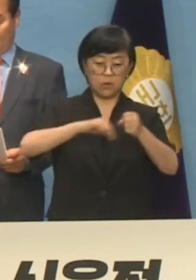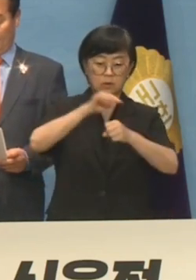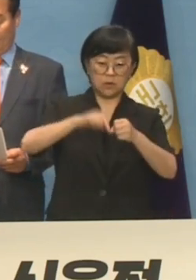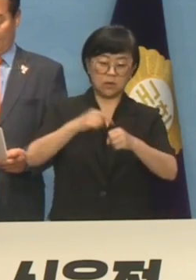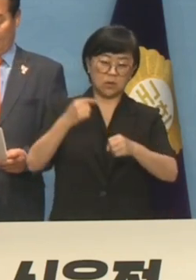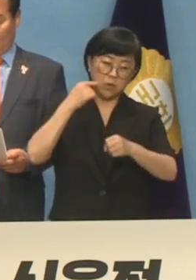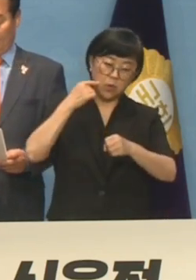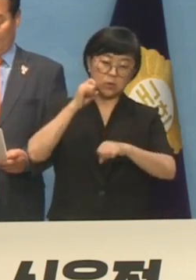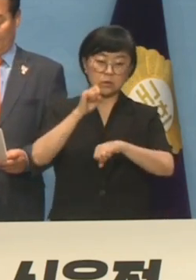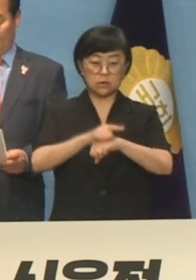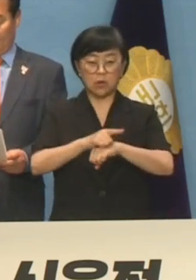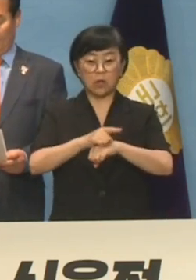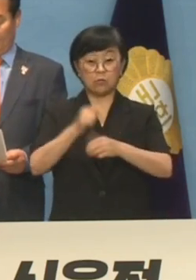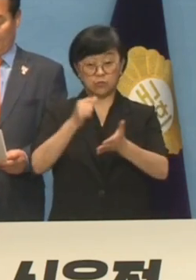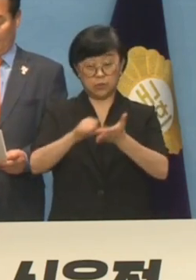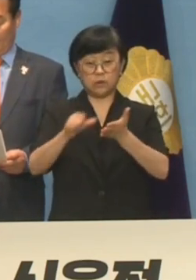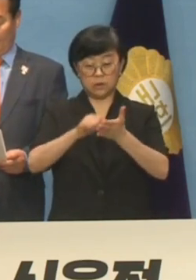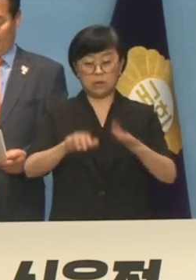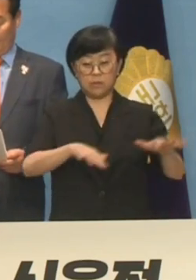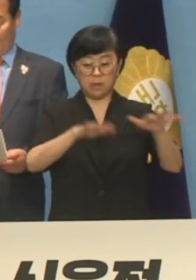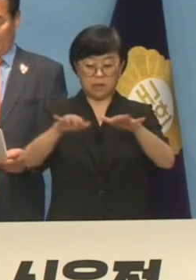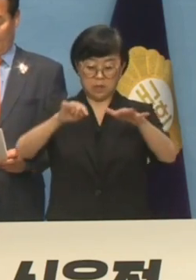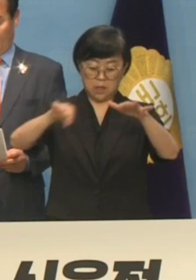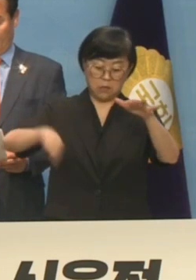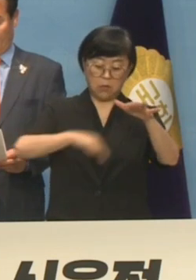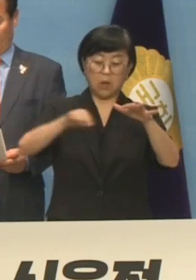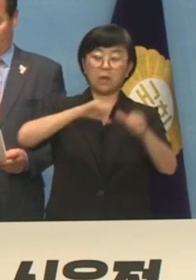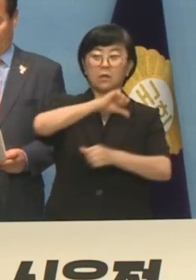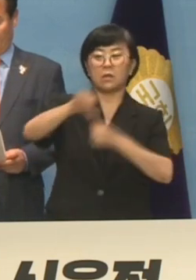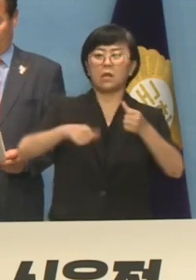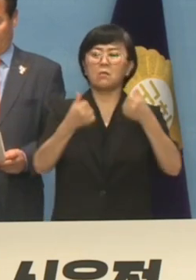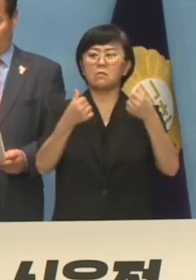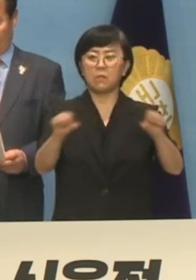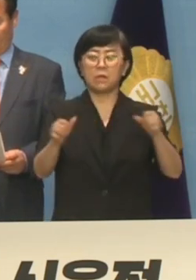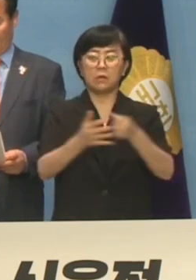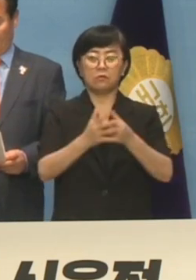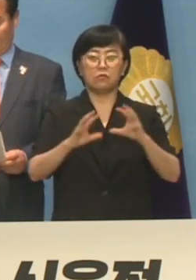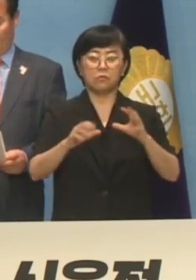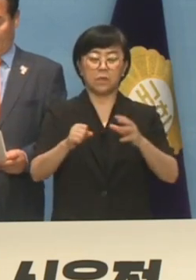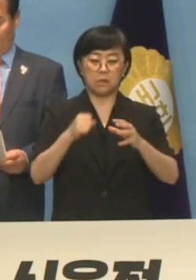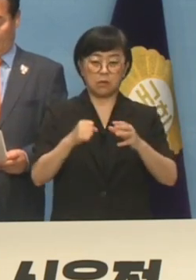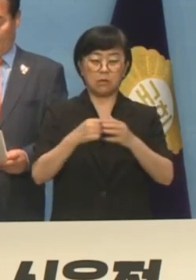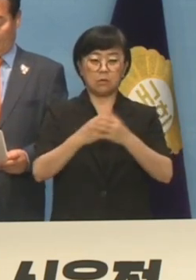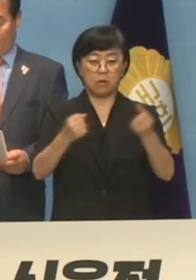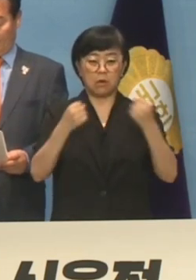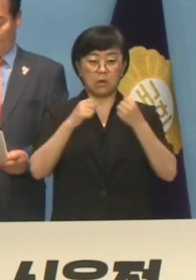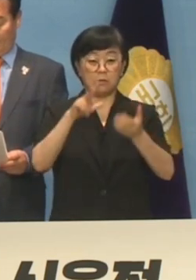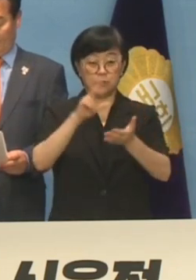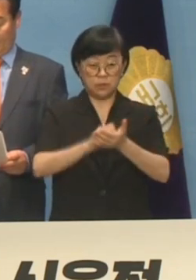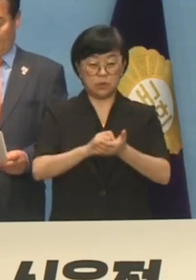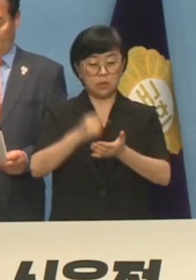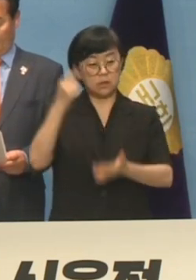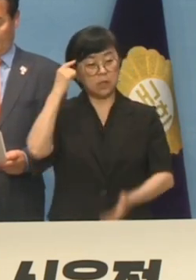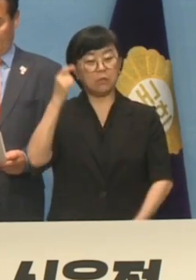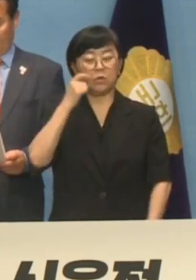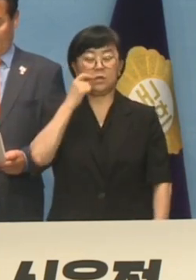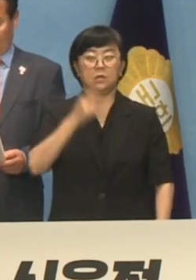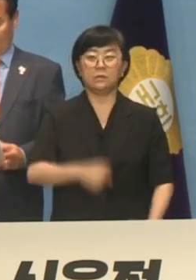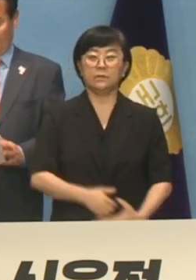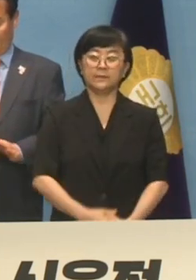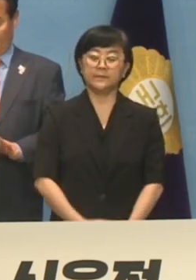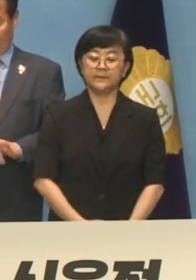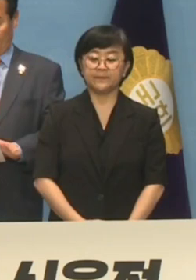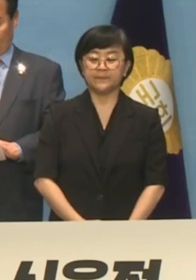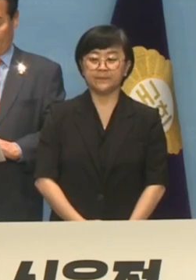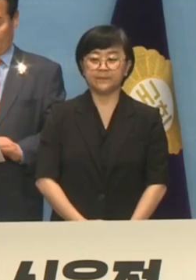고독성의 방사성 물질이 가져올 바다 생태계의 파괴와 이로 인한 국민 건강 위협은 상상조차 하기